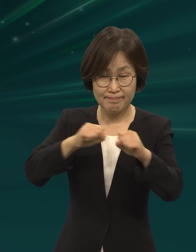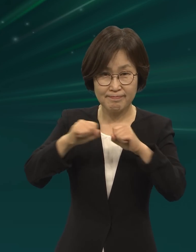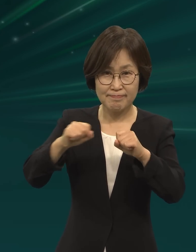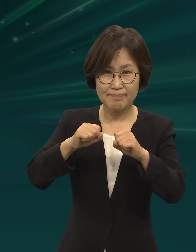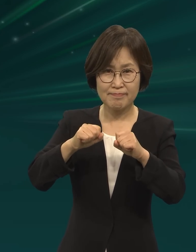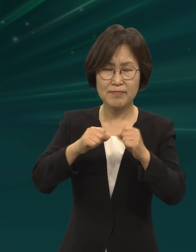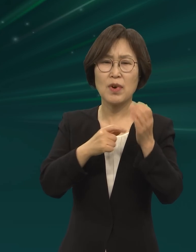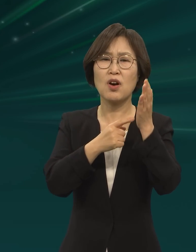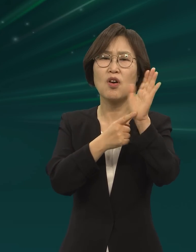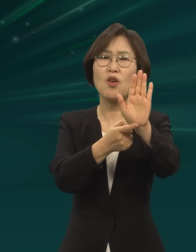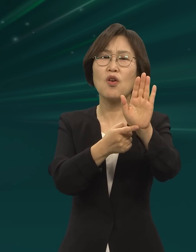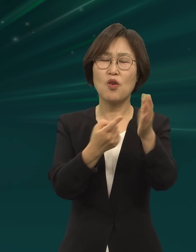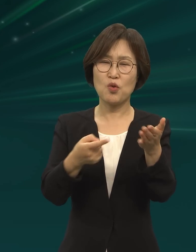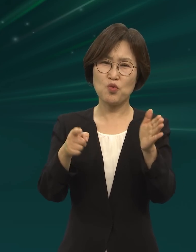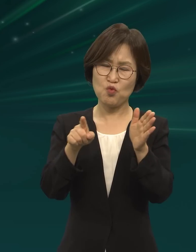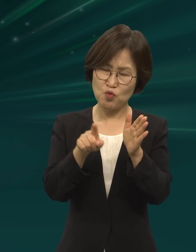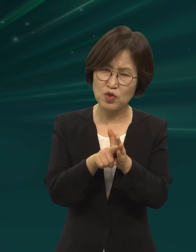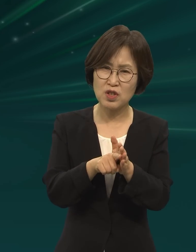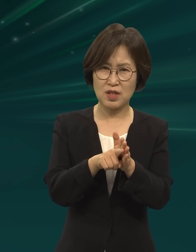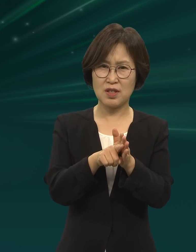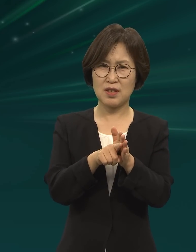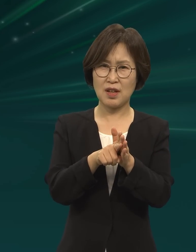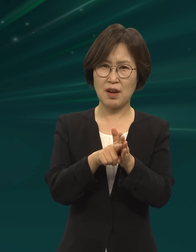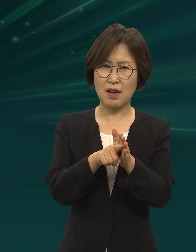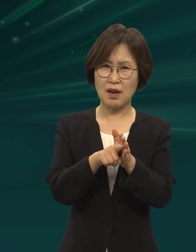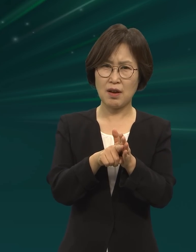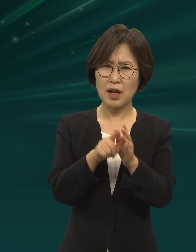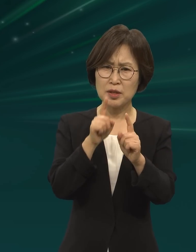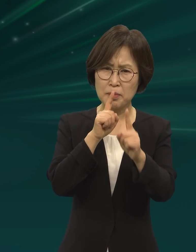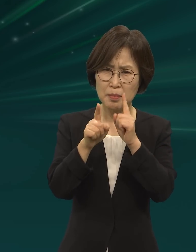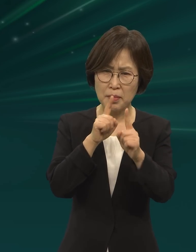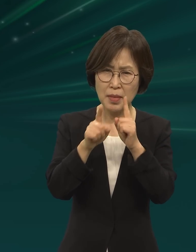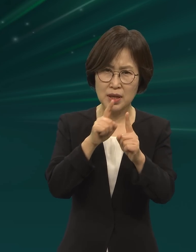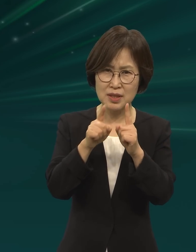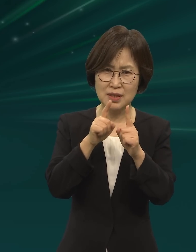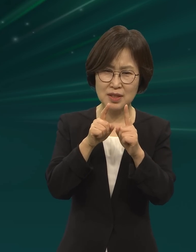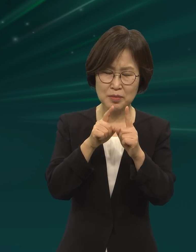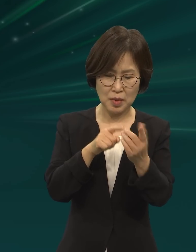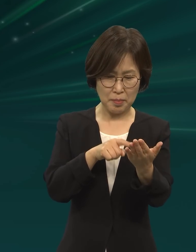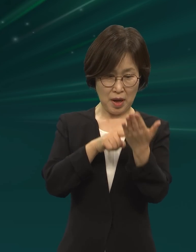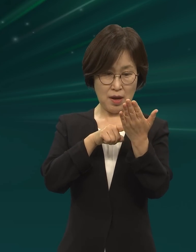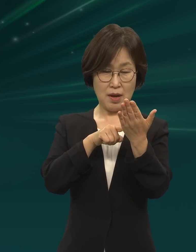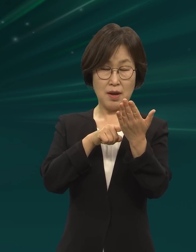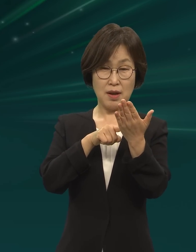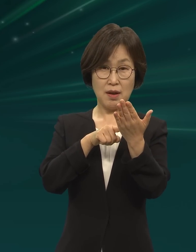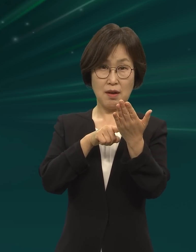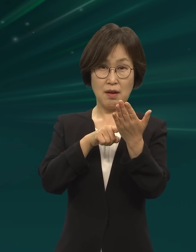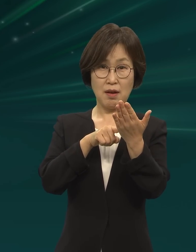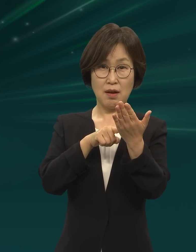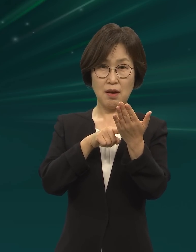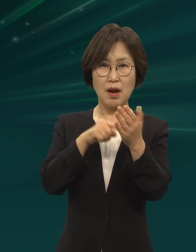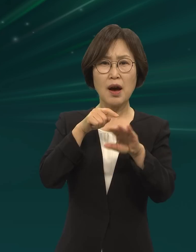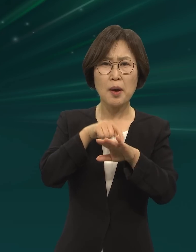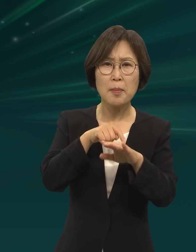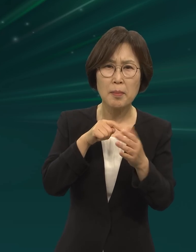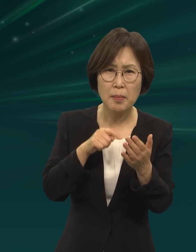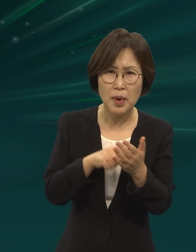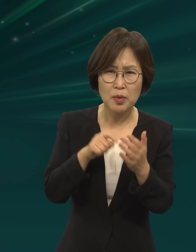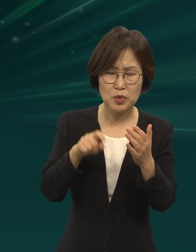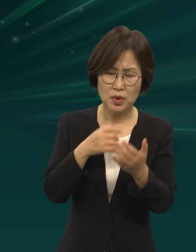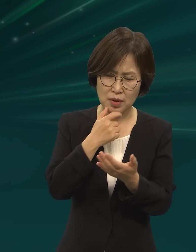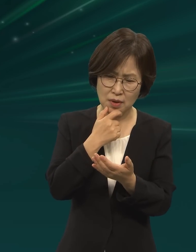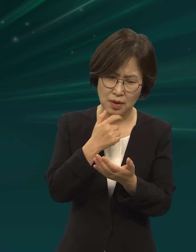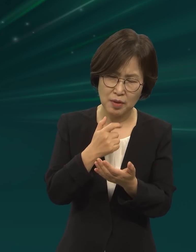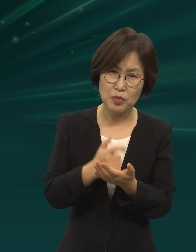이렇게 되었다, 이 말씀은 제게 왔습니다. 그래서 기도하니 마음속에 이런 감동이